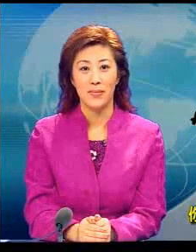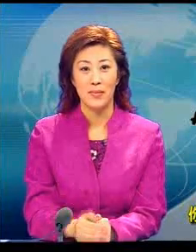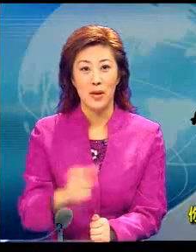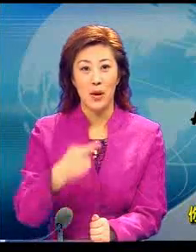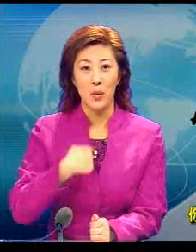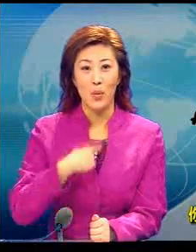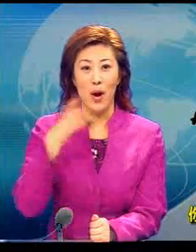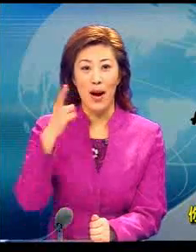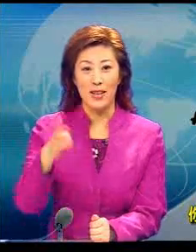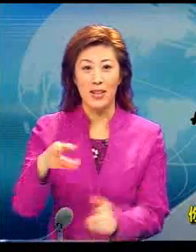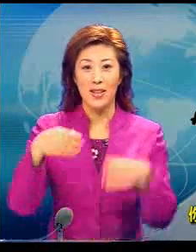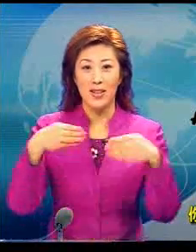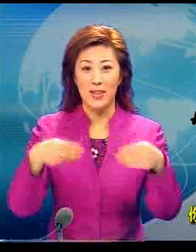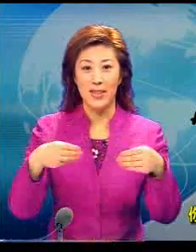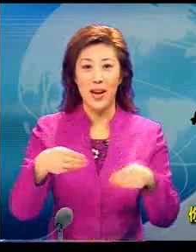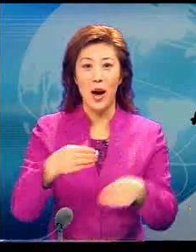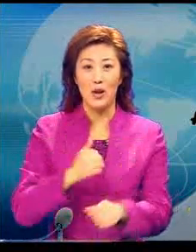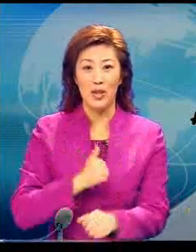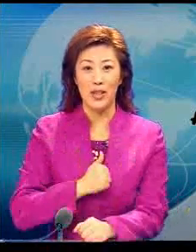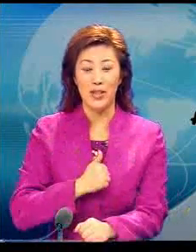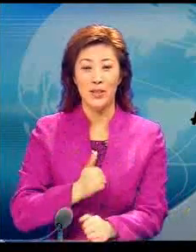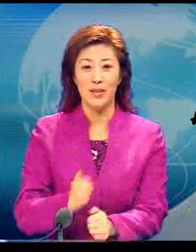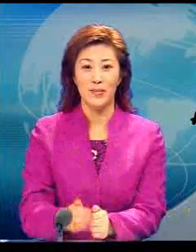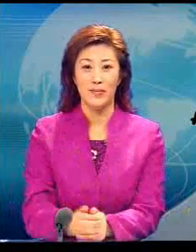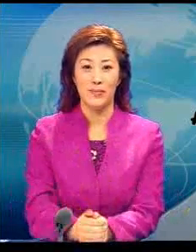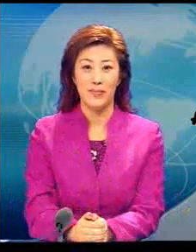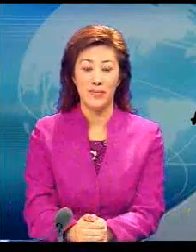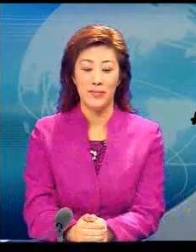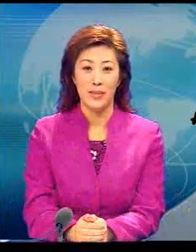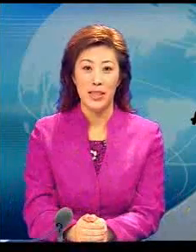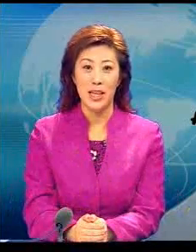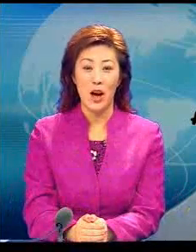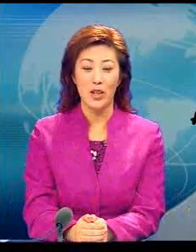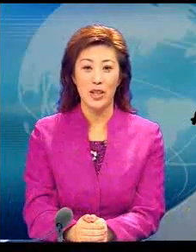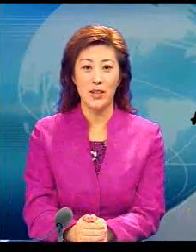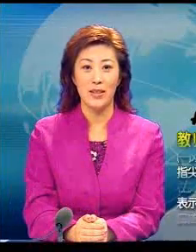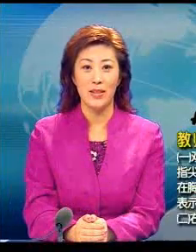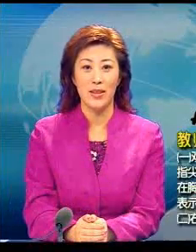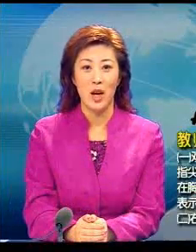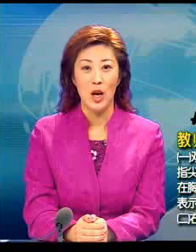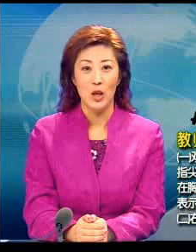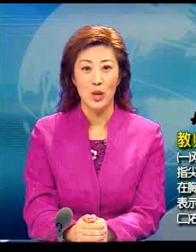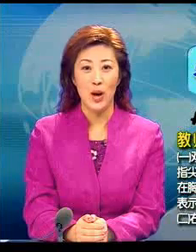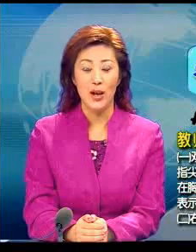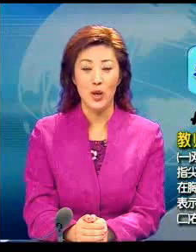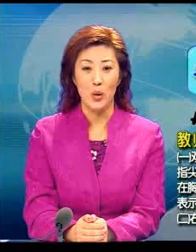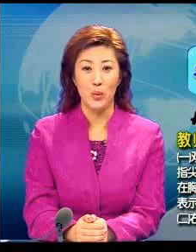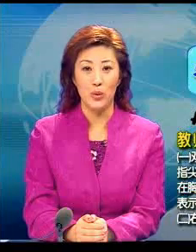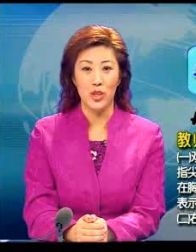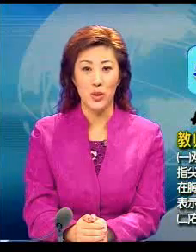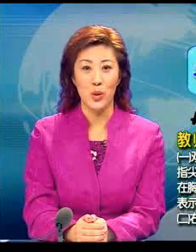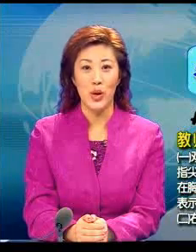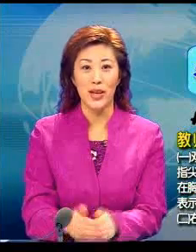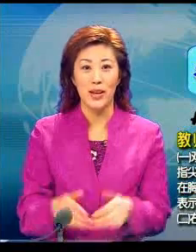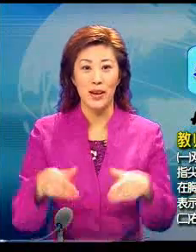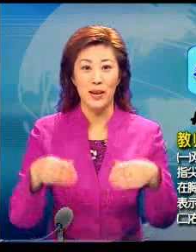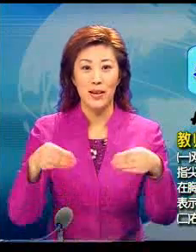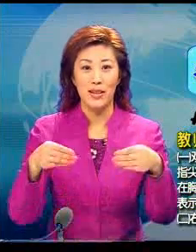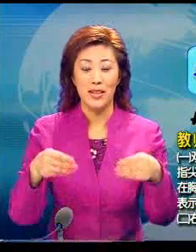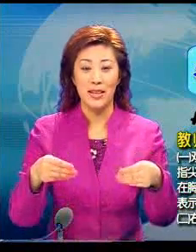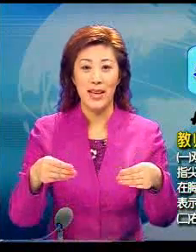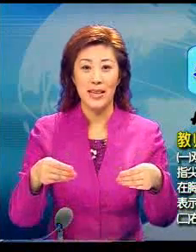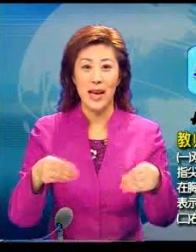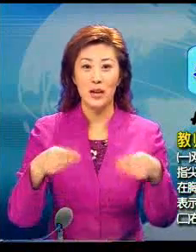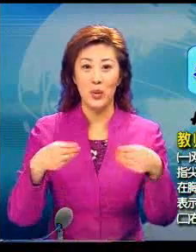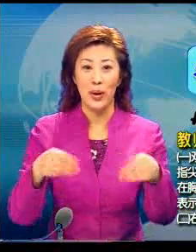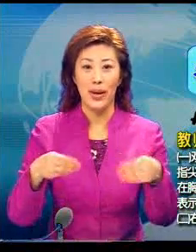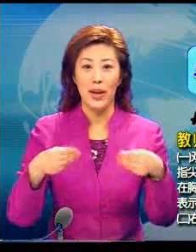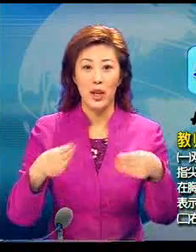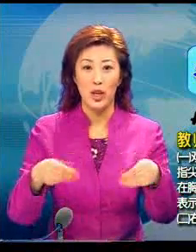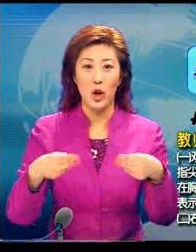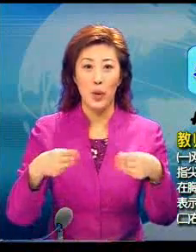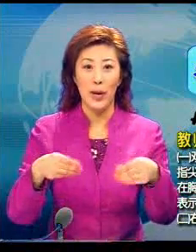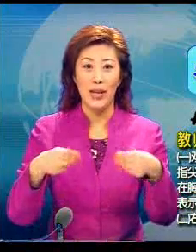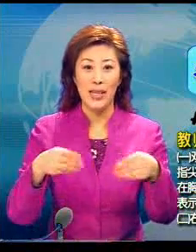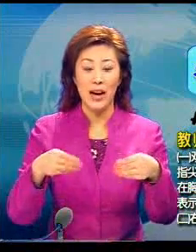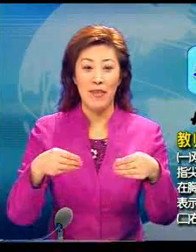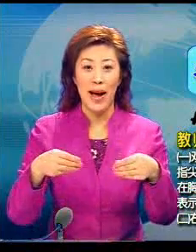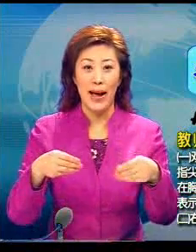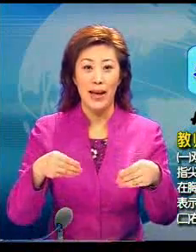么？ 我是教师。 教师，双手五指撮合，指尖相对，手背向外，在